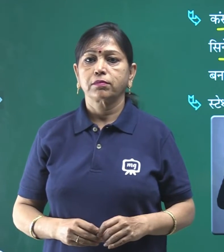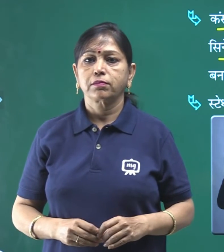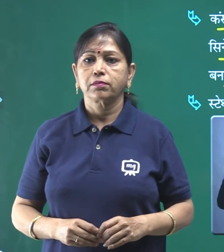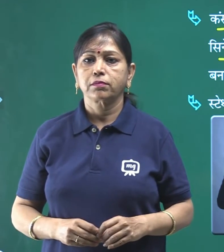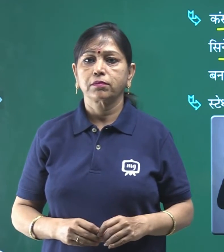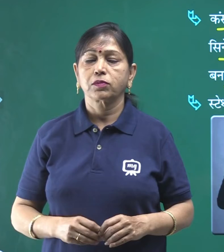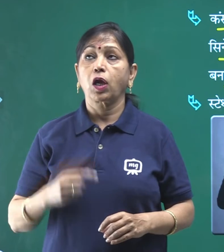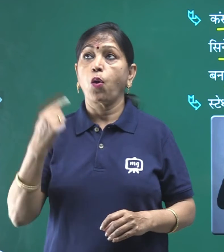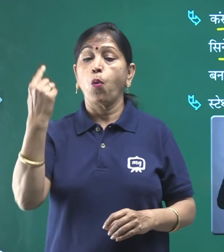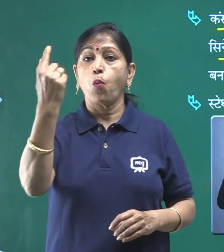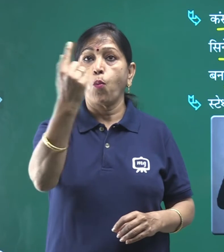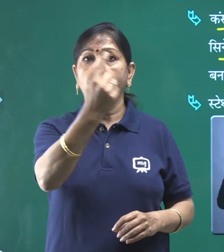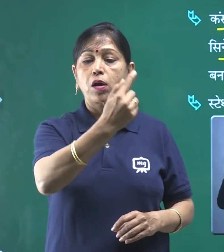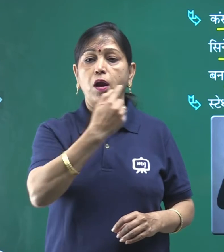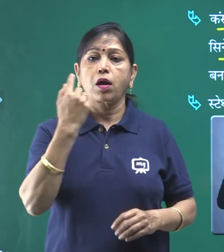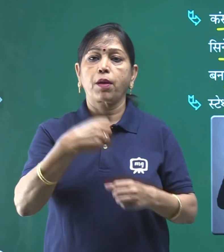वक्राकार बनाने में,